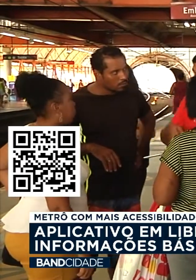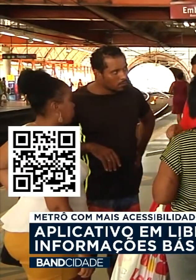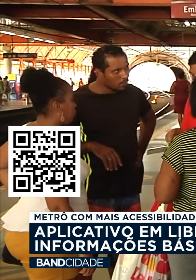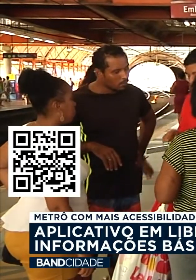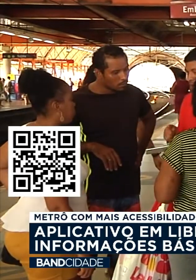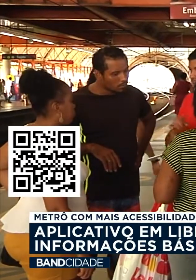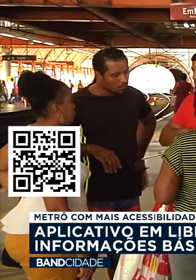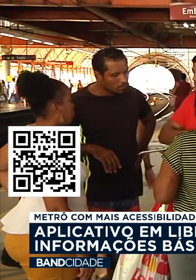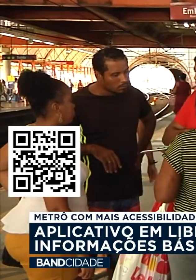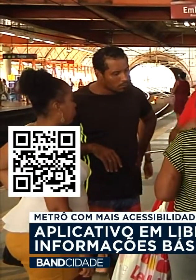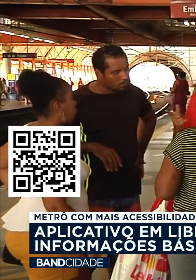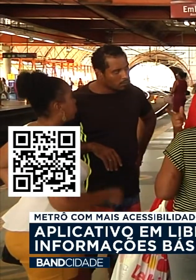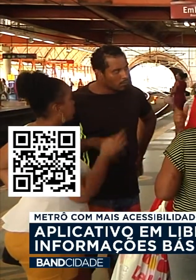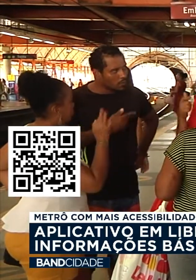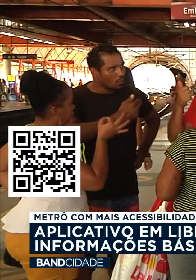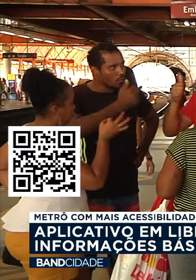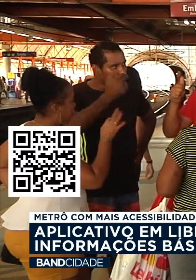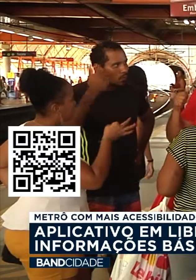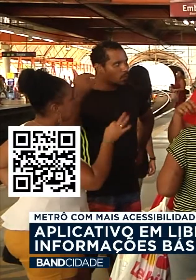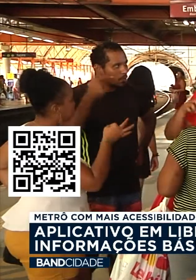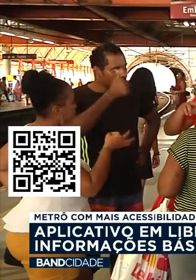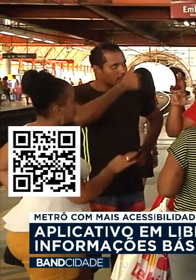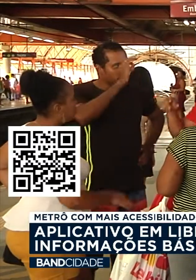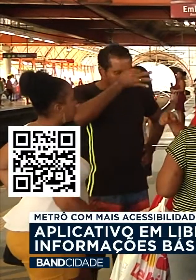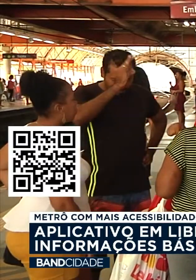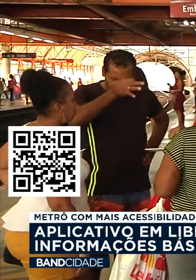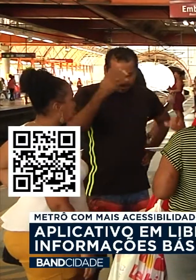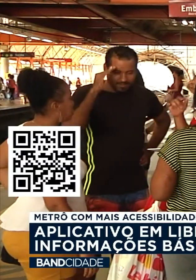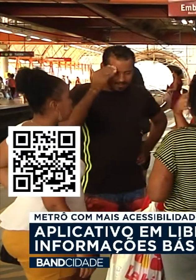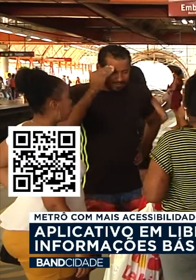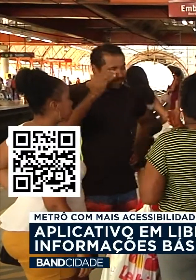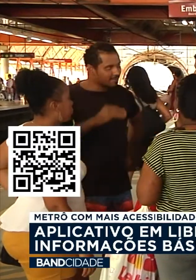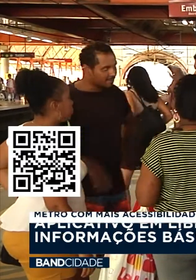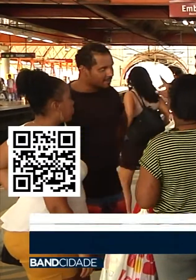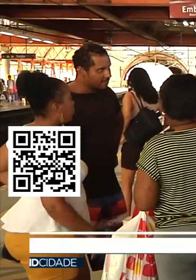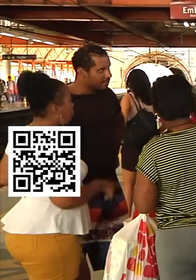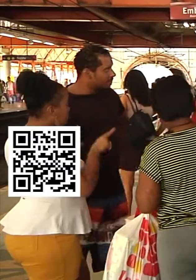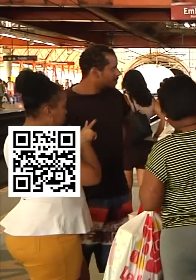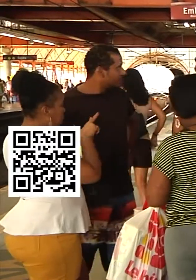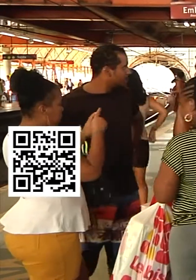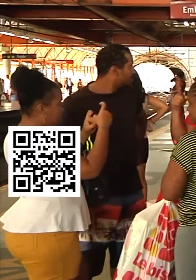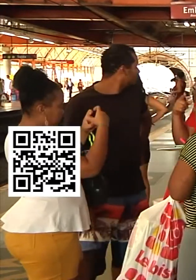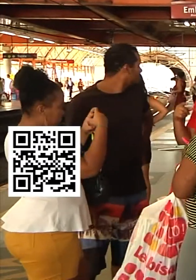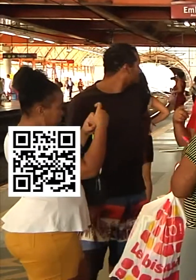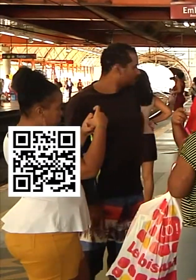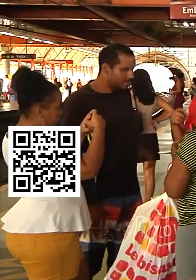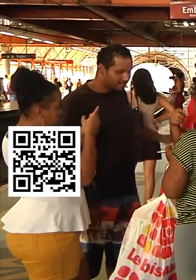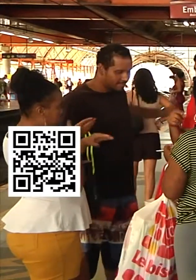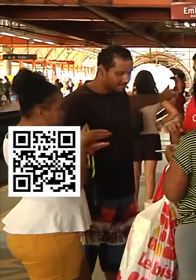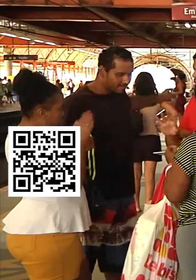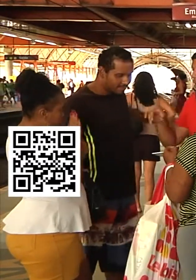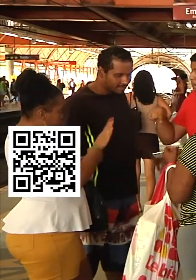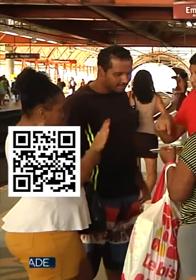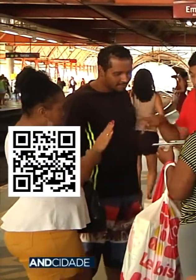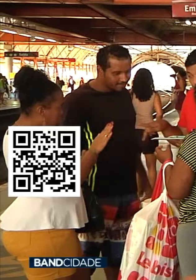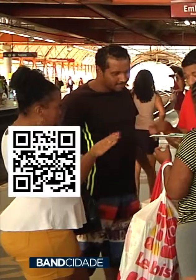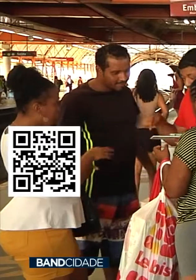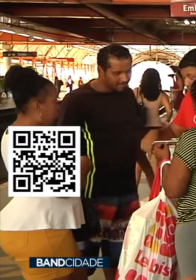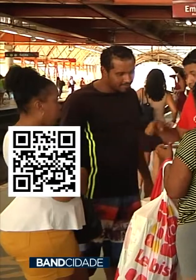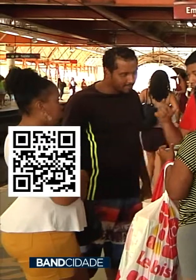no Wi-Fi gratuito. Ele vai ver lá o Conecta Bahia, que é a rede que a gente tem aqui do Poder Concedente. Uma vez acessando